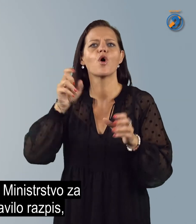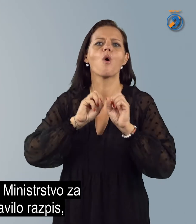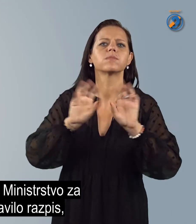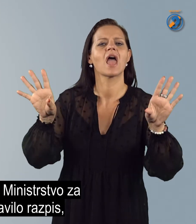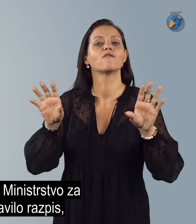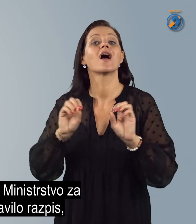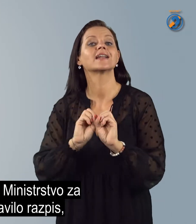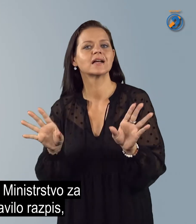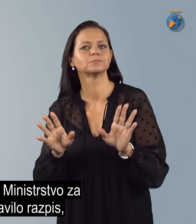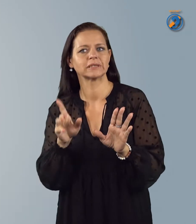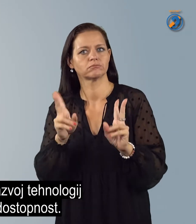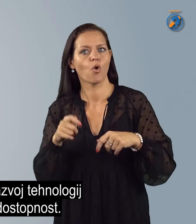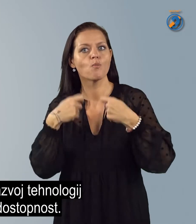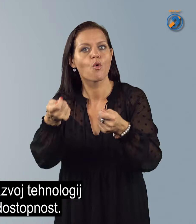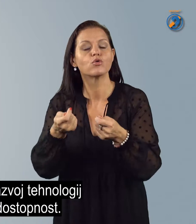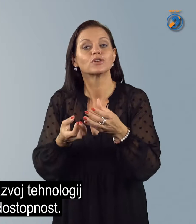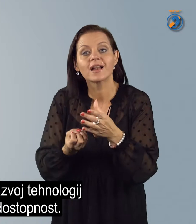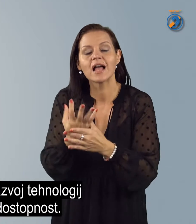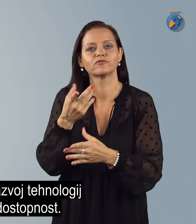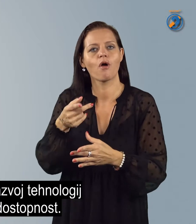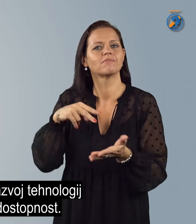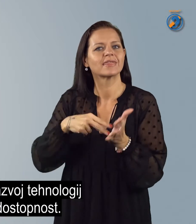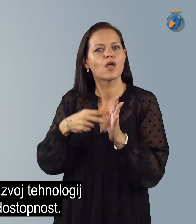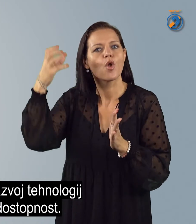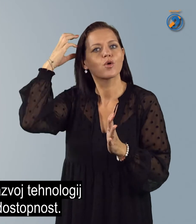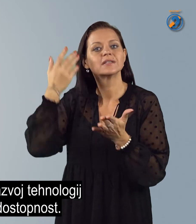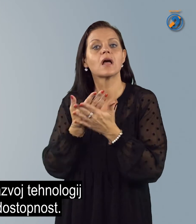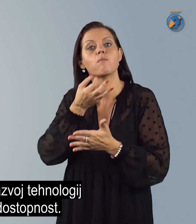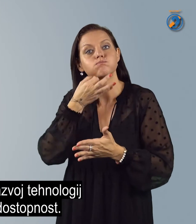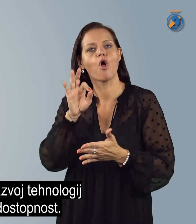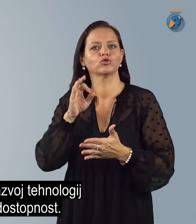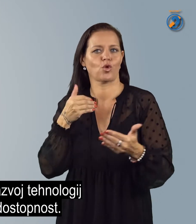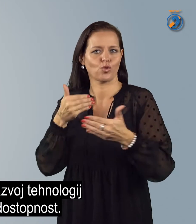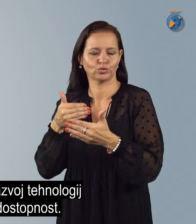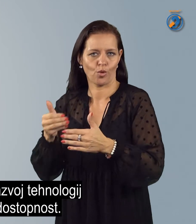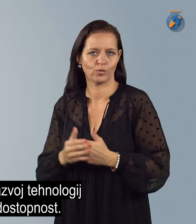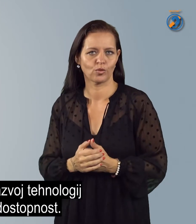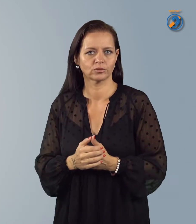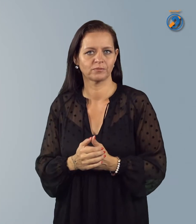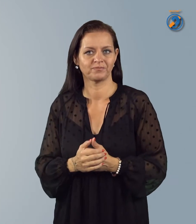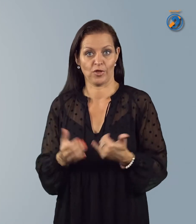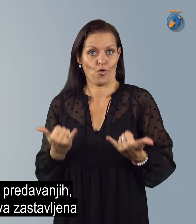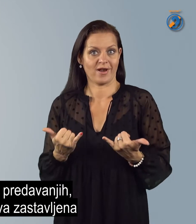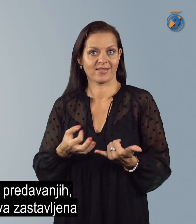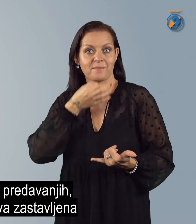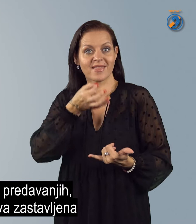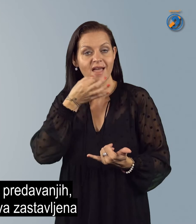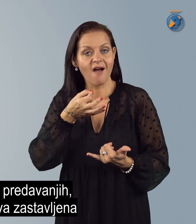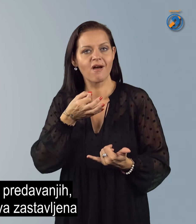objavilo razpis, ki omogoča razvoj tehnologij za boljšo dostopnost. Na tokratnih predavanjih, ki